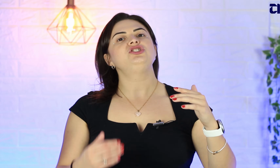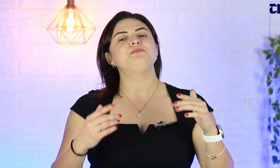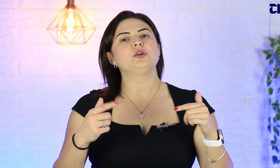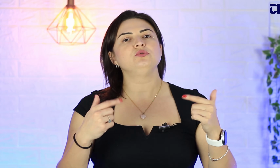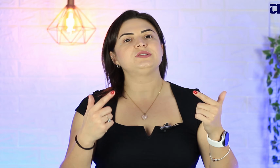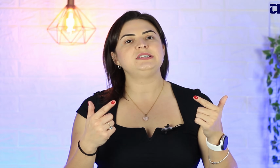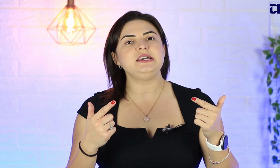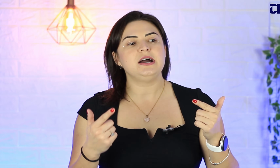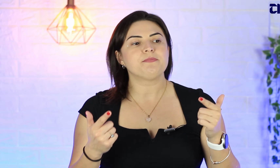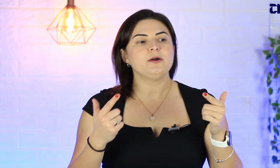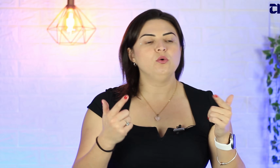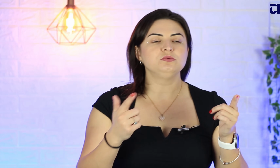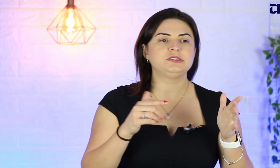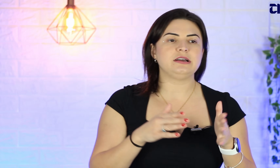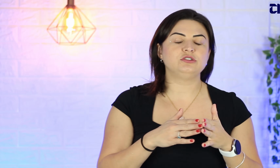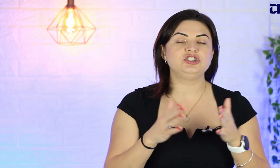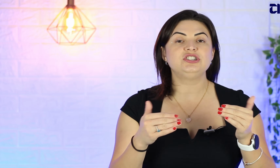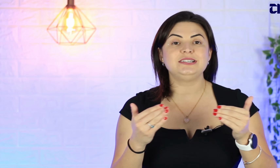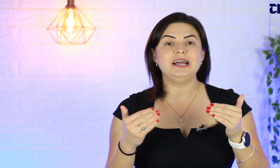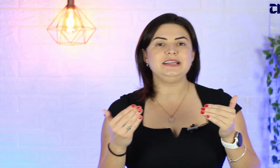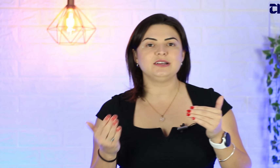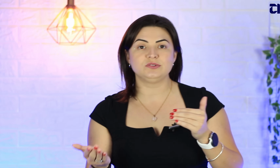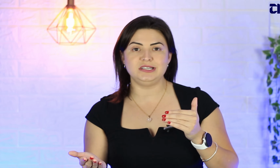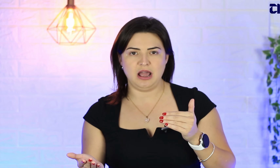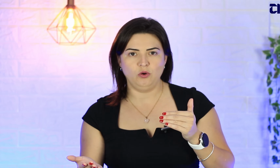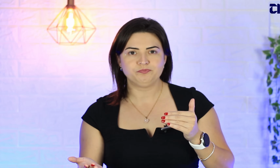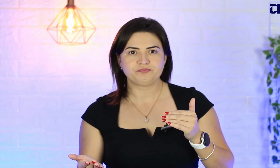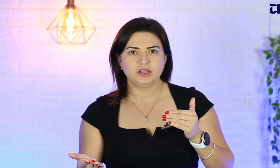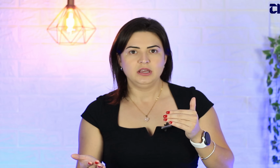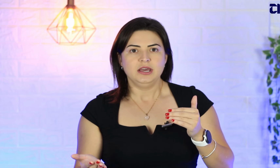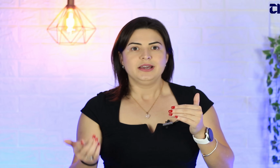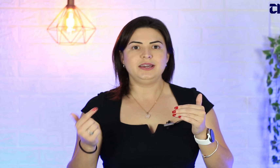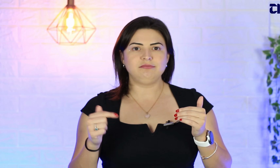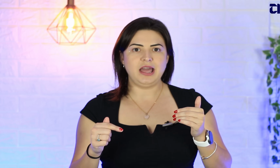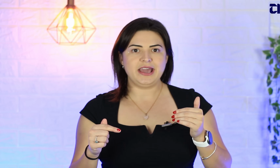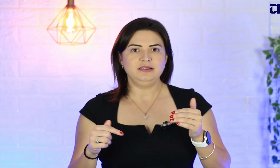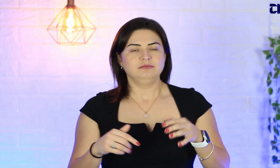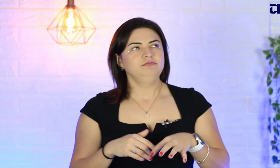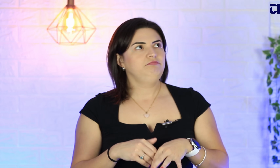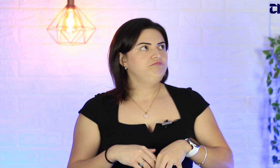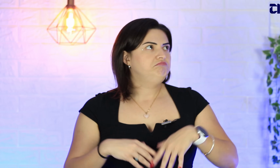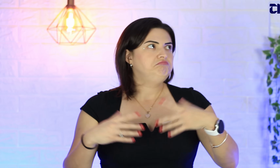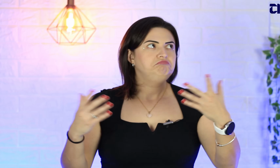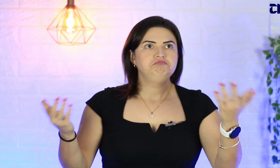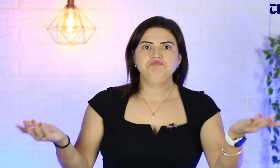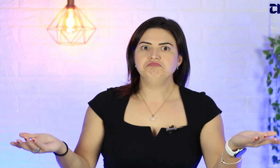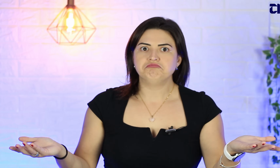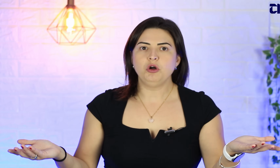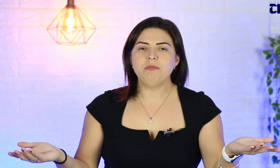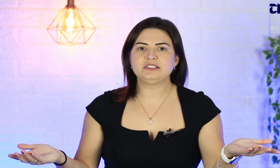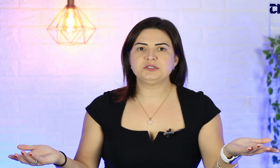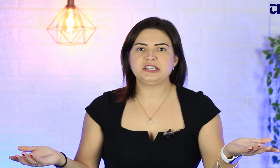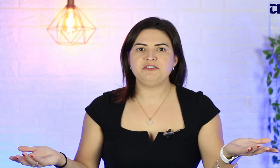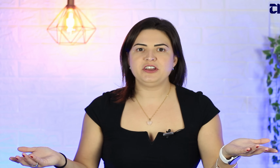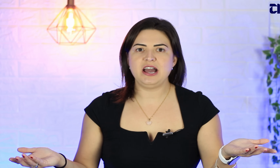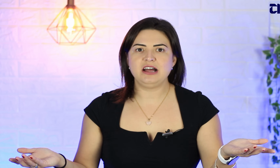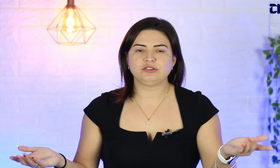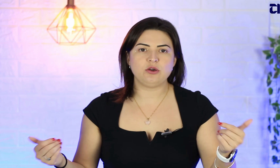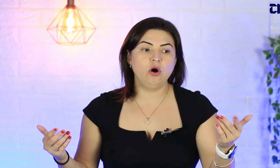a gente pronuncia, quando a gente sinaliza um sinal que tem o mesmo significado. Tem